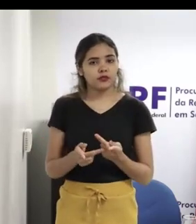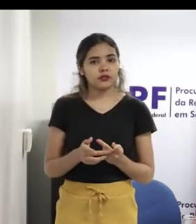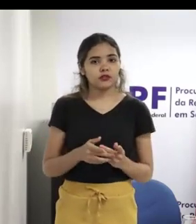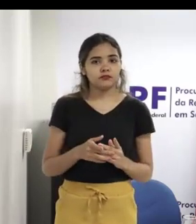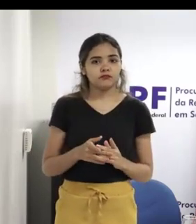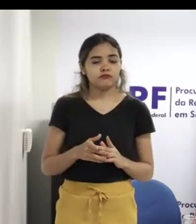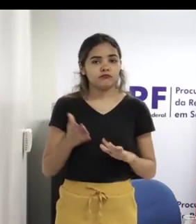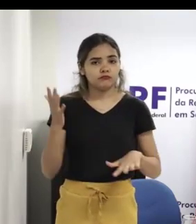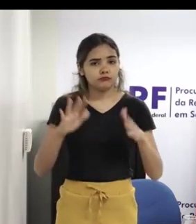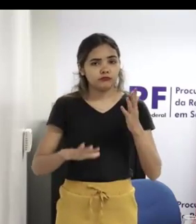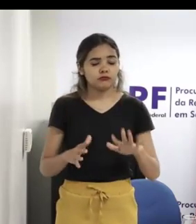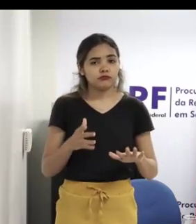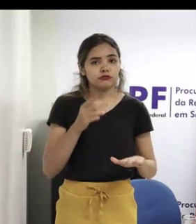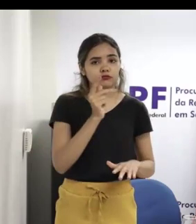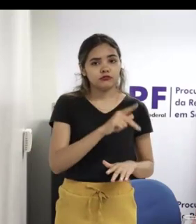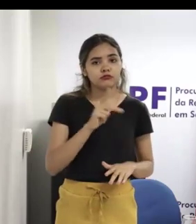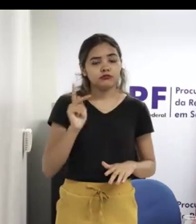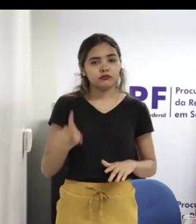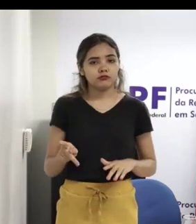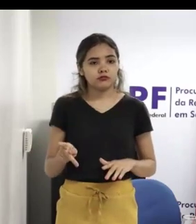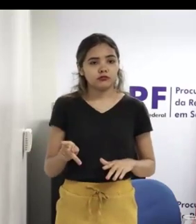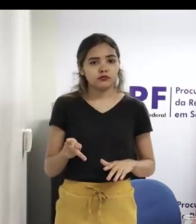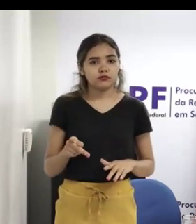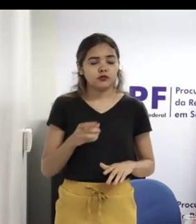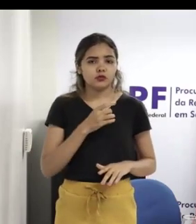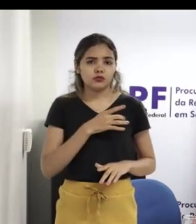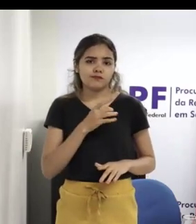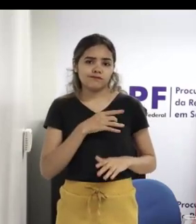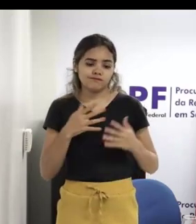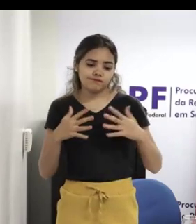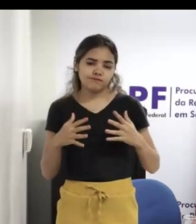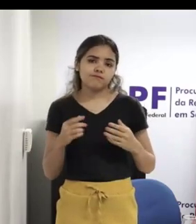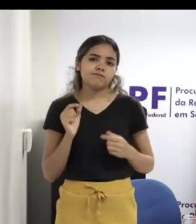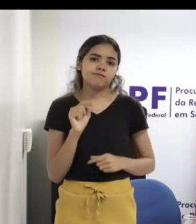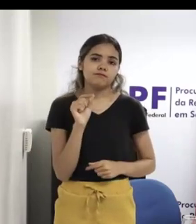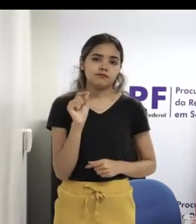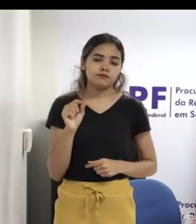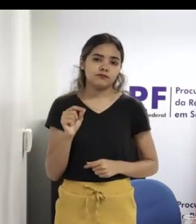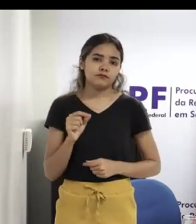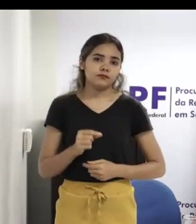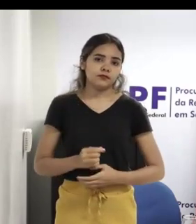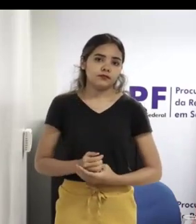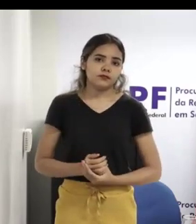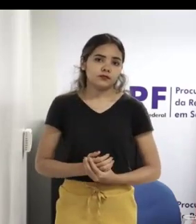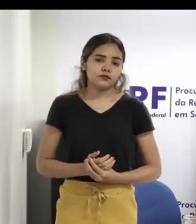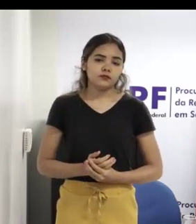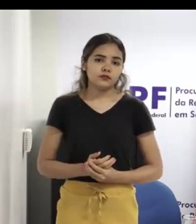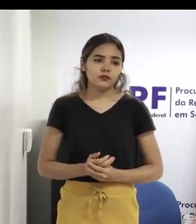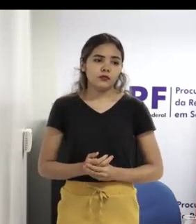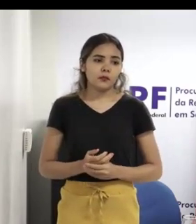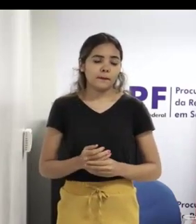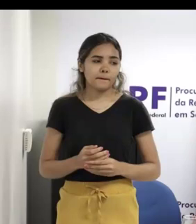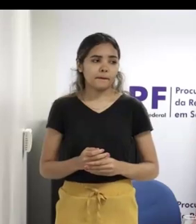tá a legislação fala de suspeita ou confirmação mas se eu formalizo para uma instituição essa